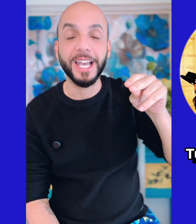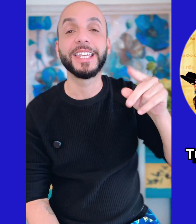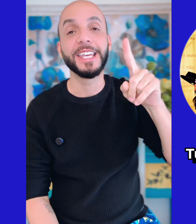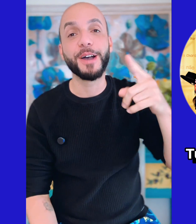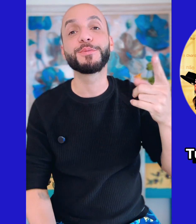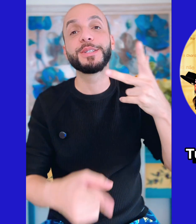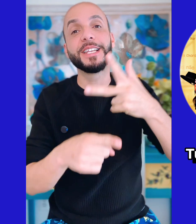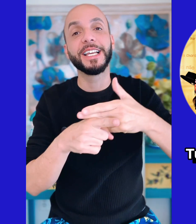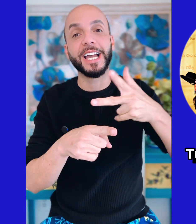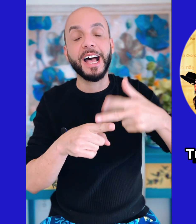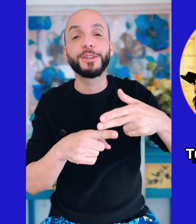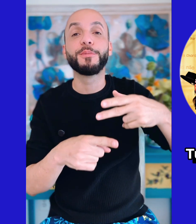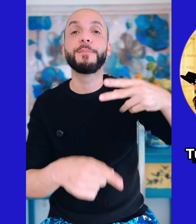que é um seriado